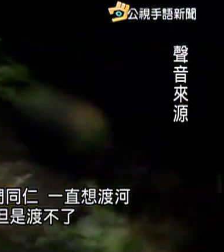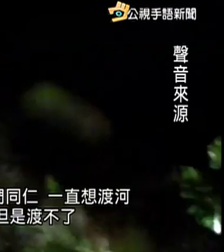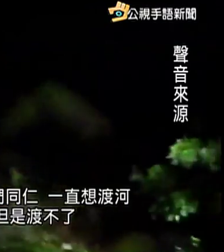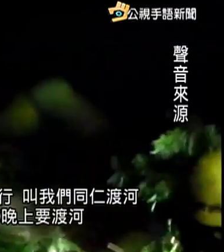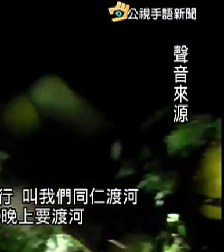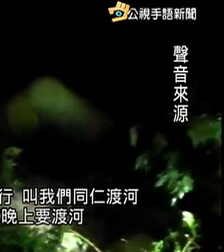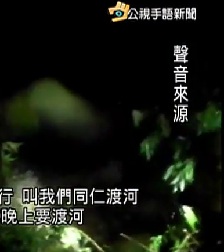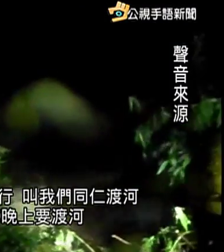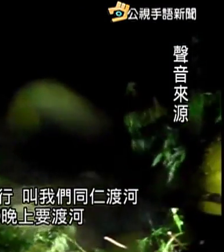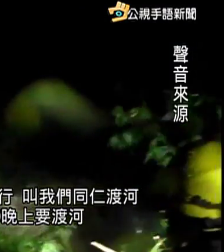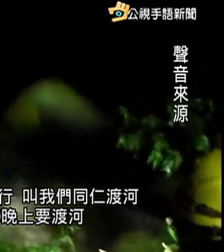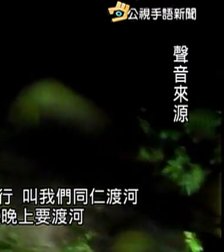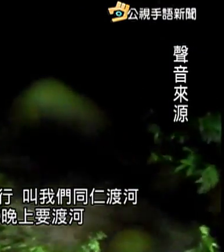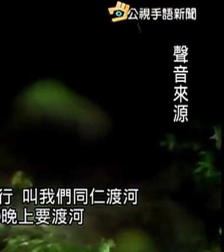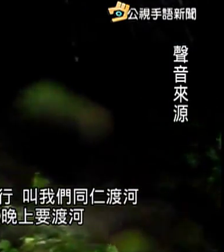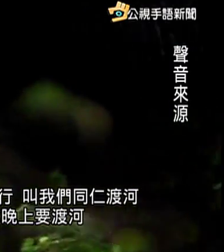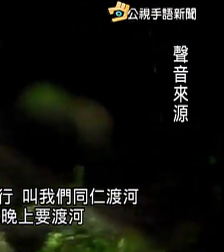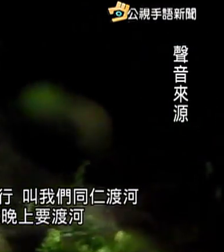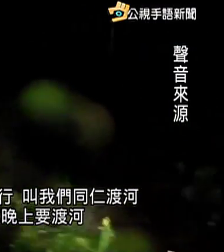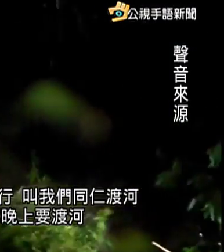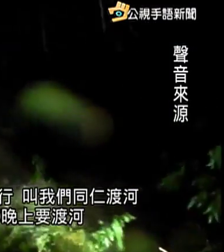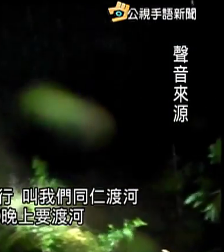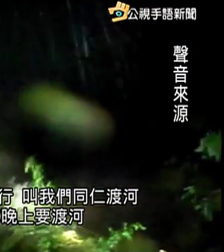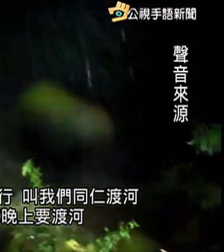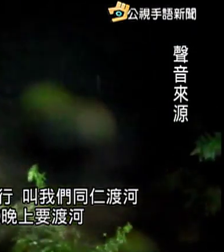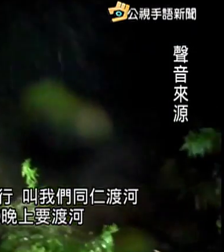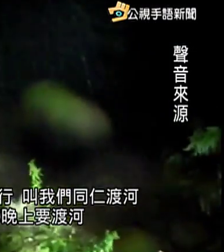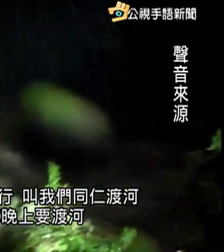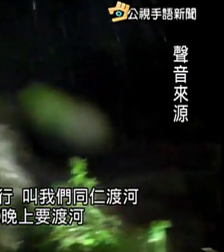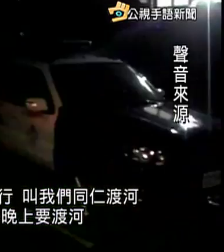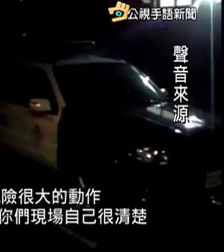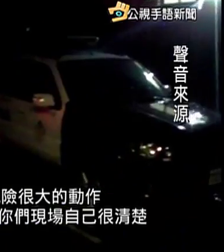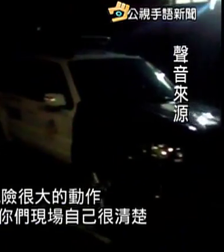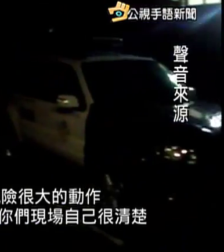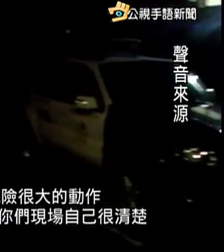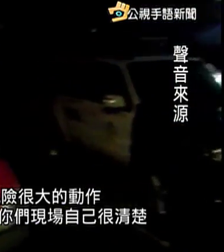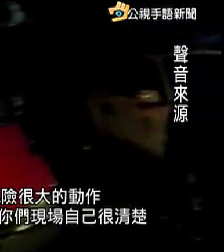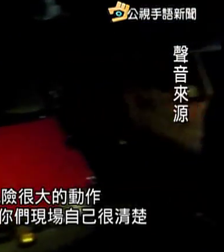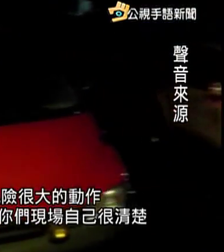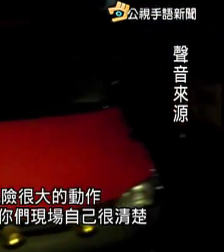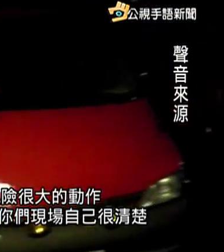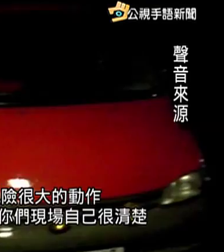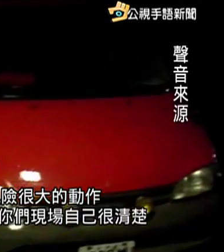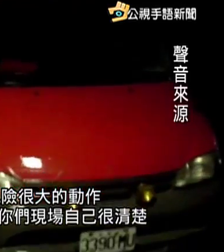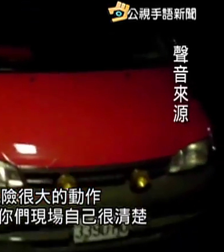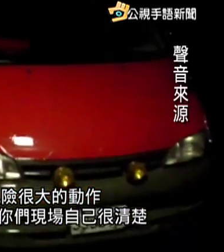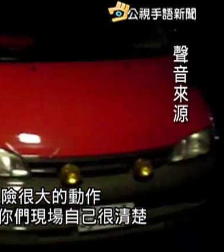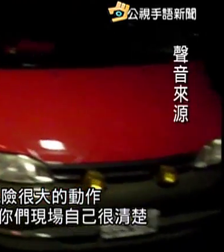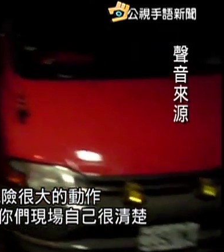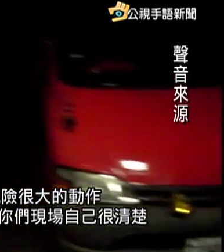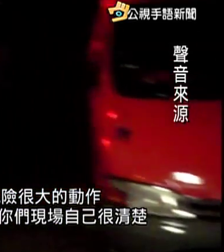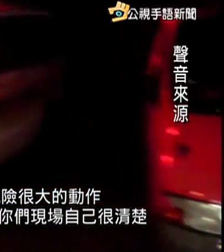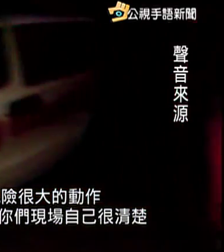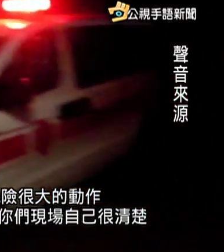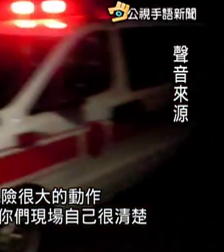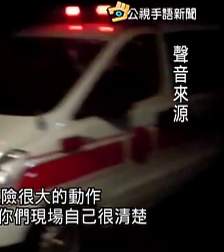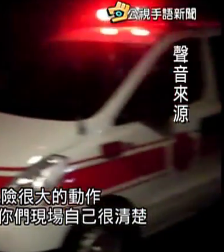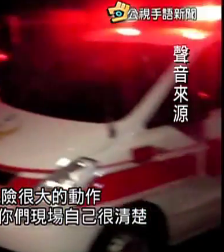强行叫我们同仁渡河。你晚上要渡河，这个是很风险很高的工作啊。那天我说你们现